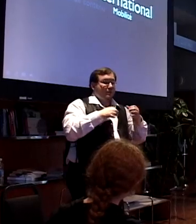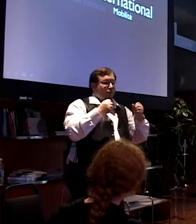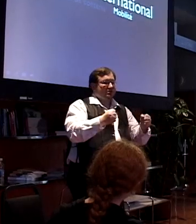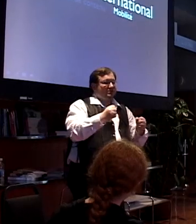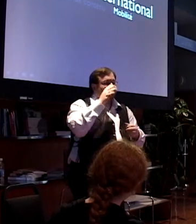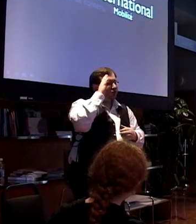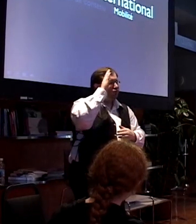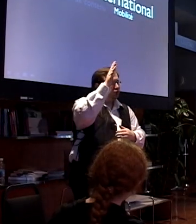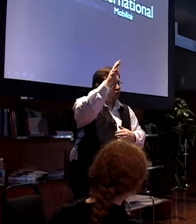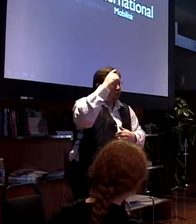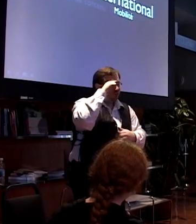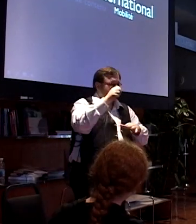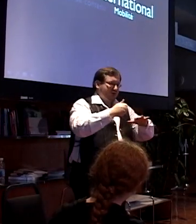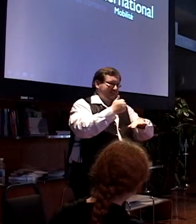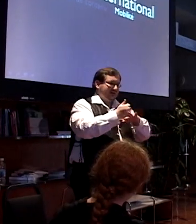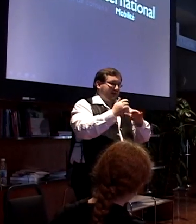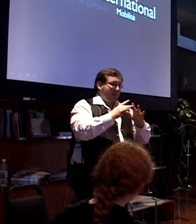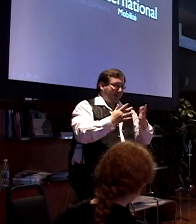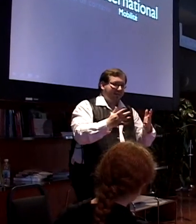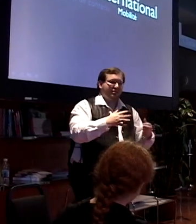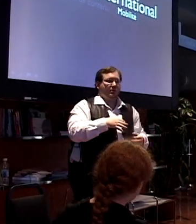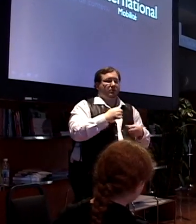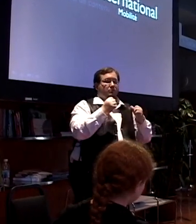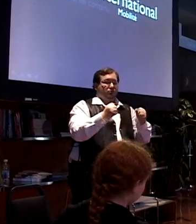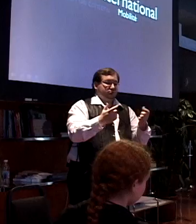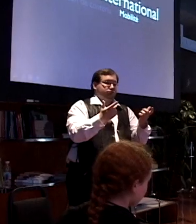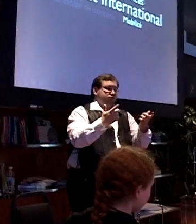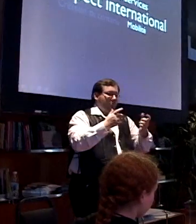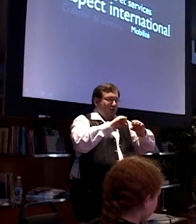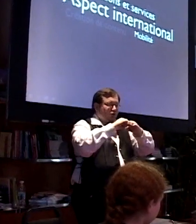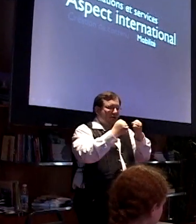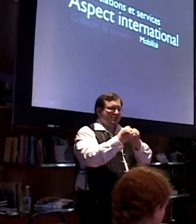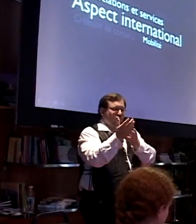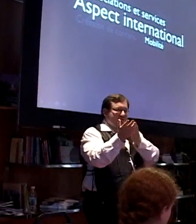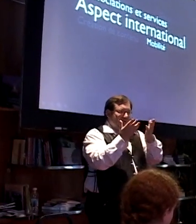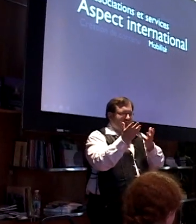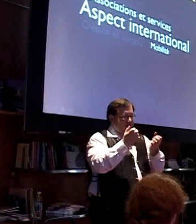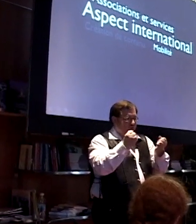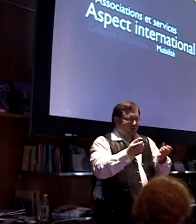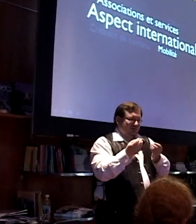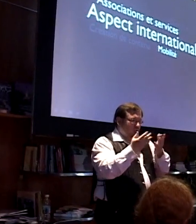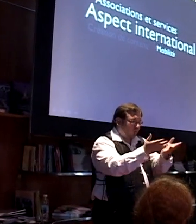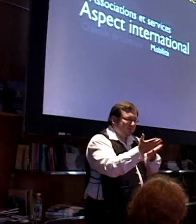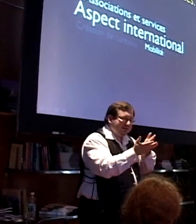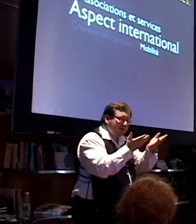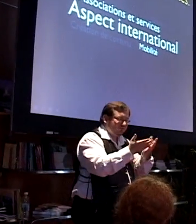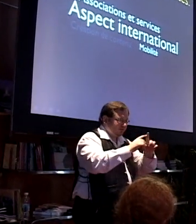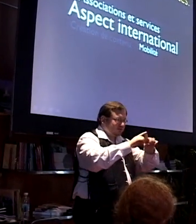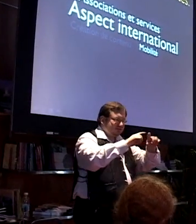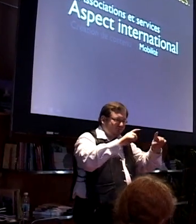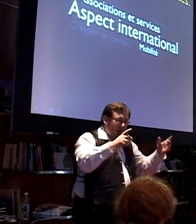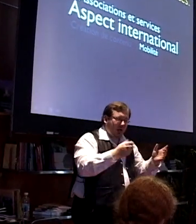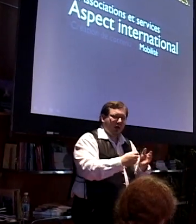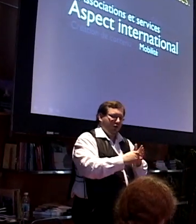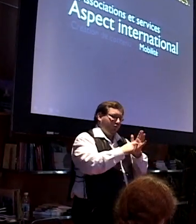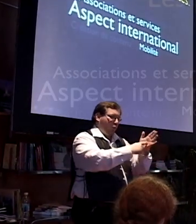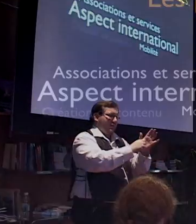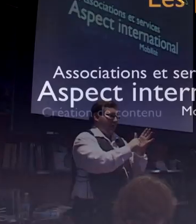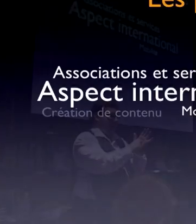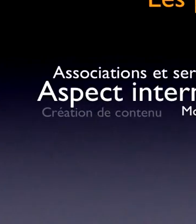Bon, maintenant, le projet en soi n'est pas fini du tout. On en est au premier balbutiement. On est en version bêta en ligne. On essaie des choses. On